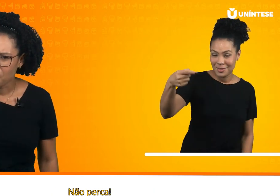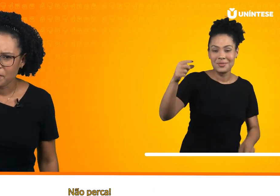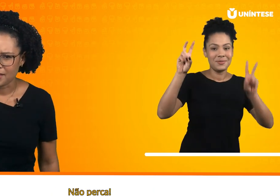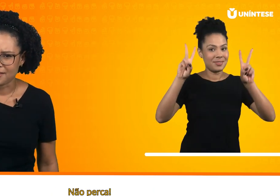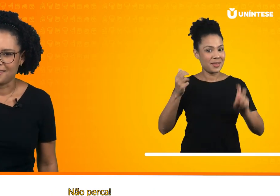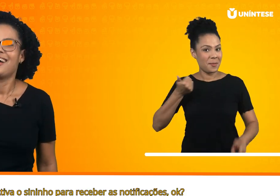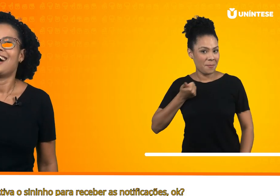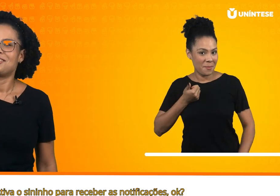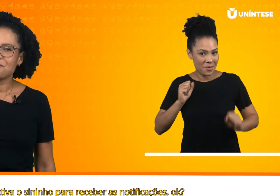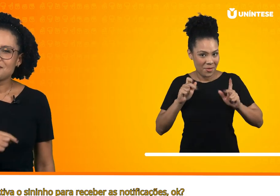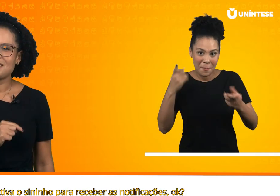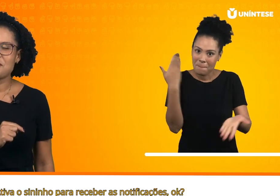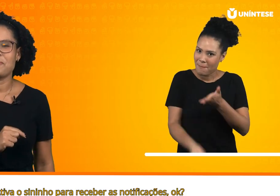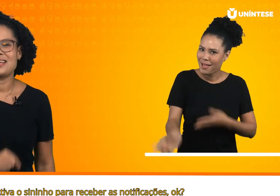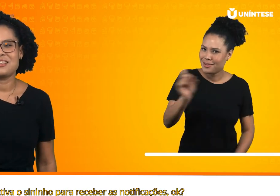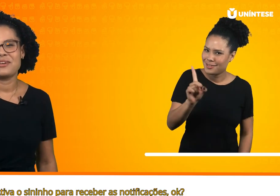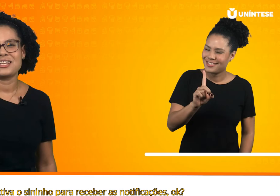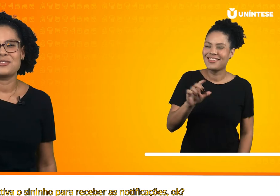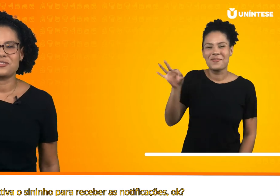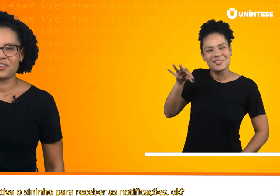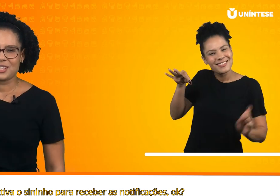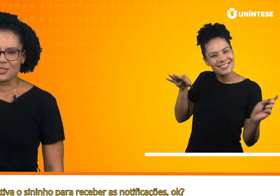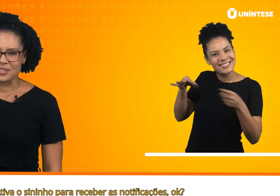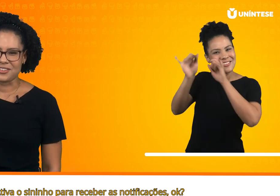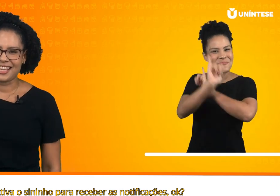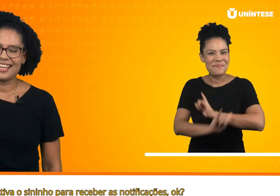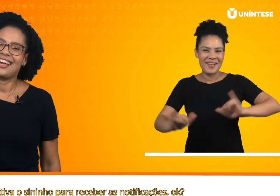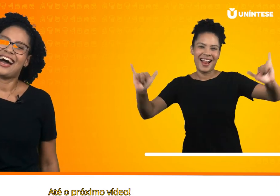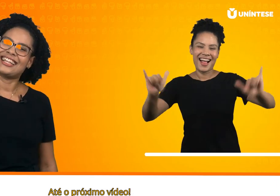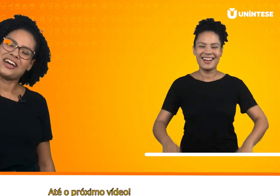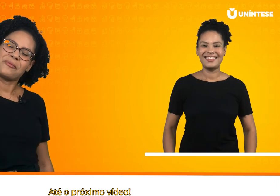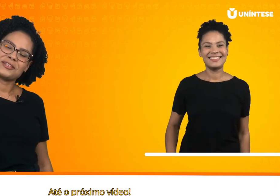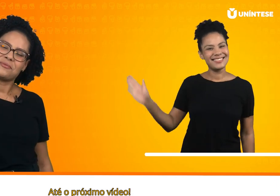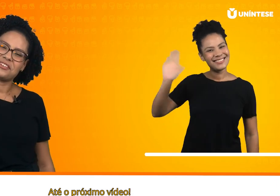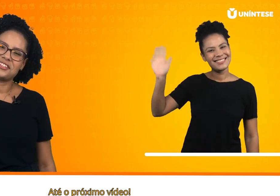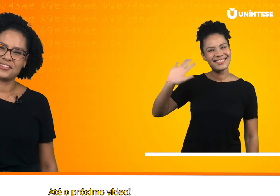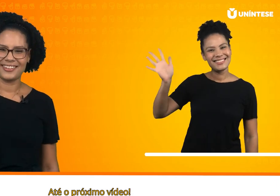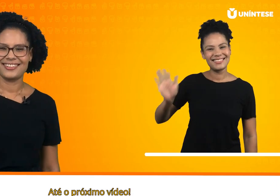Não perca! Ativa o sininho para receber as notificações, ok? Até o próximo vídeo!